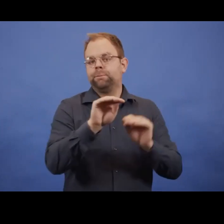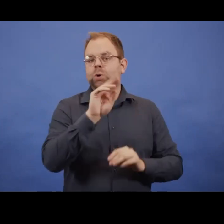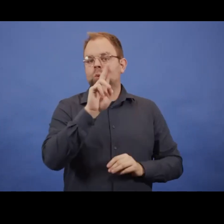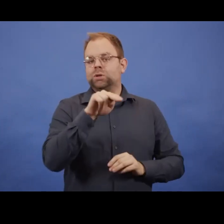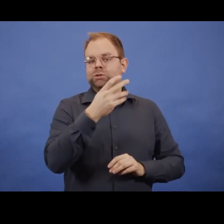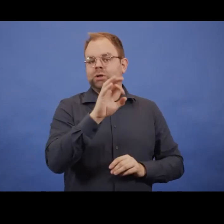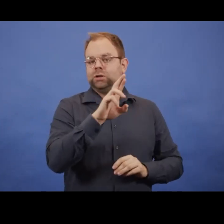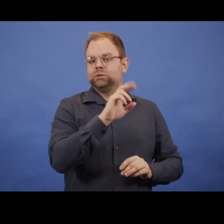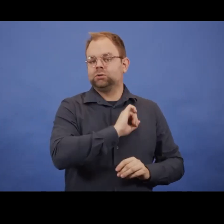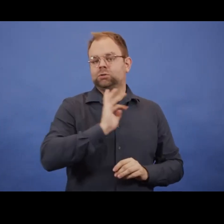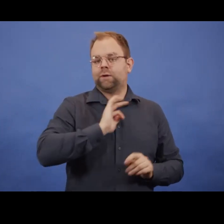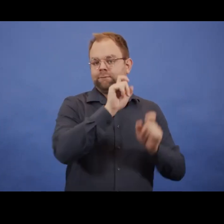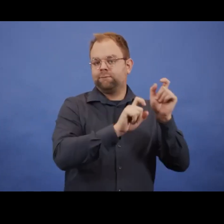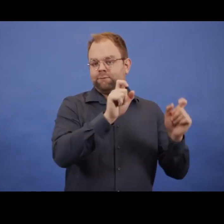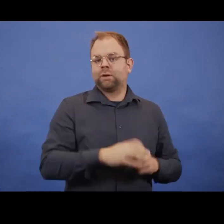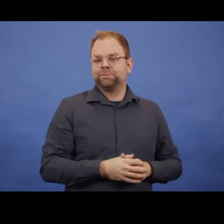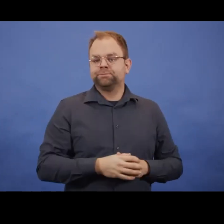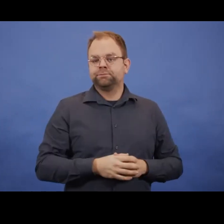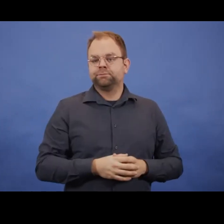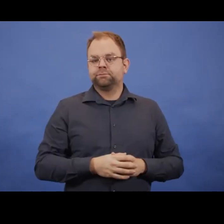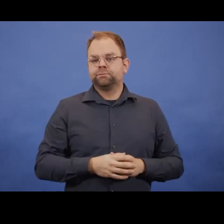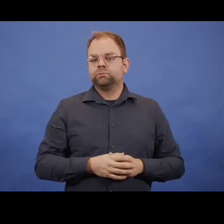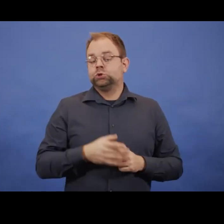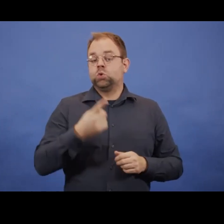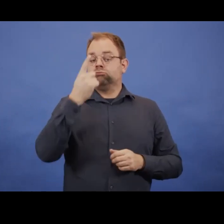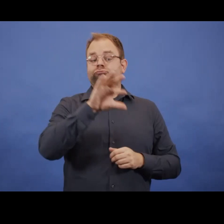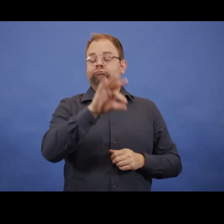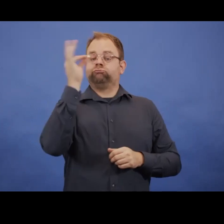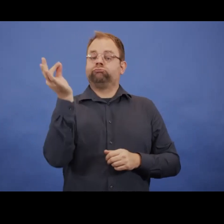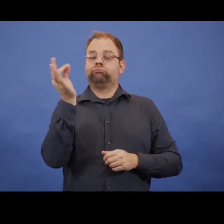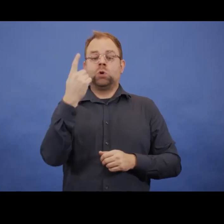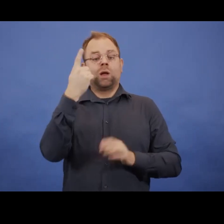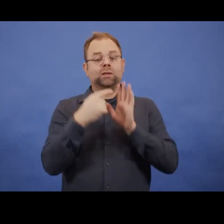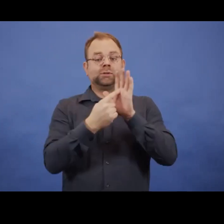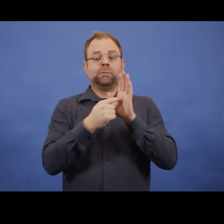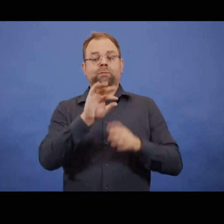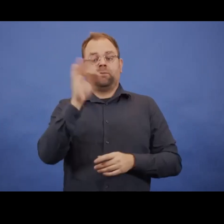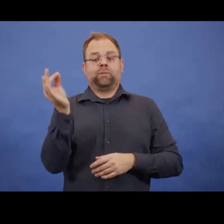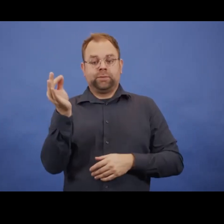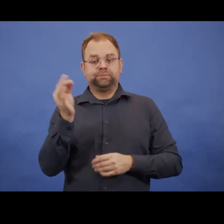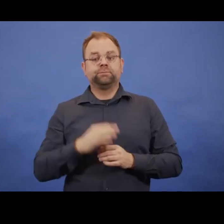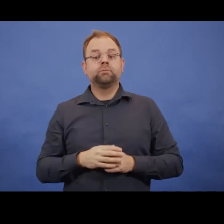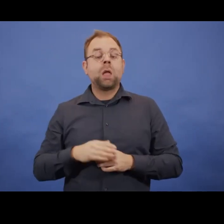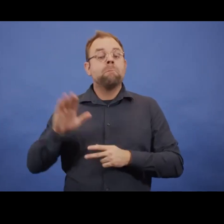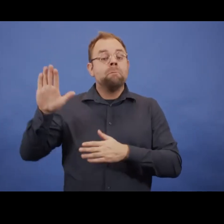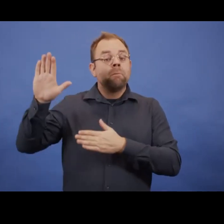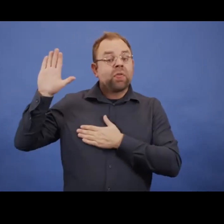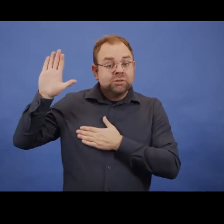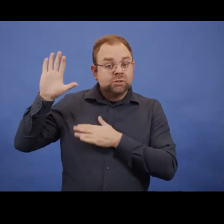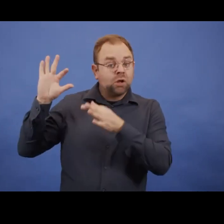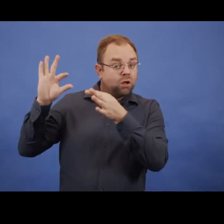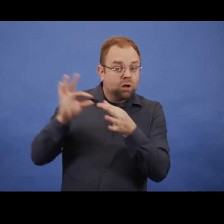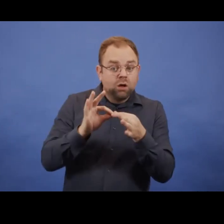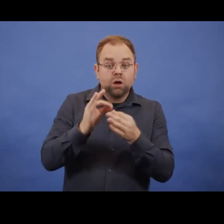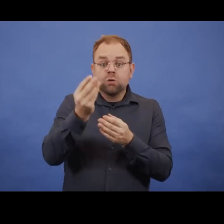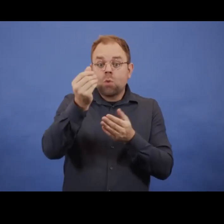podíamos hacer. Los plegados no son solamente sobre dar y tomar dinero, pero las